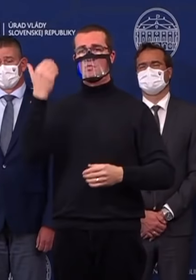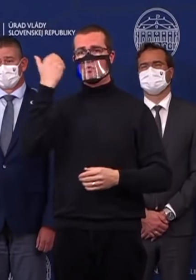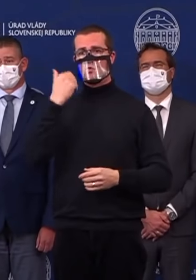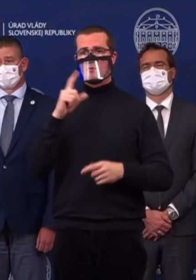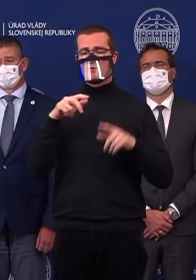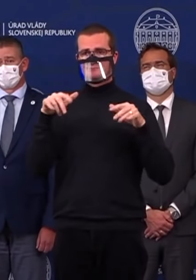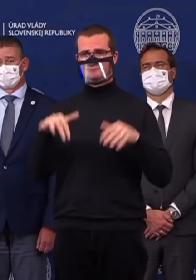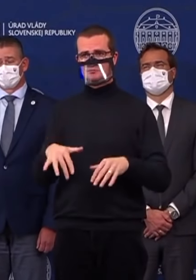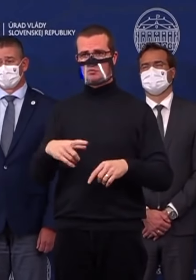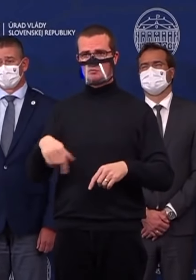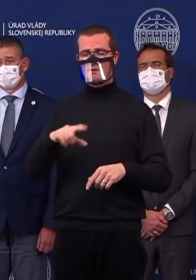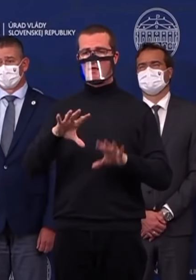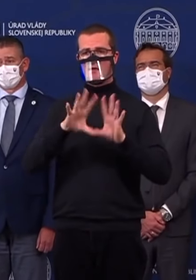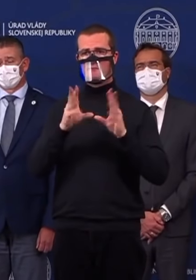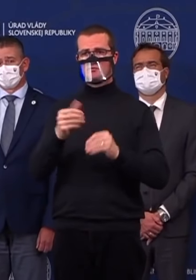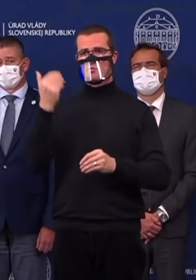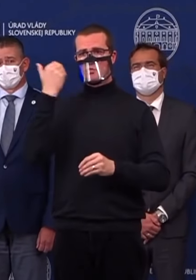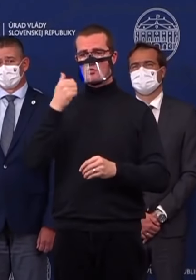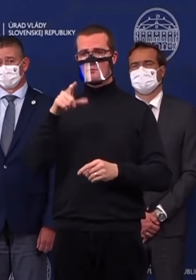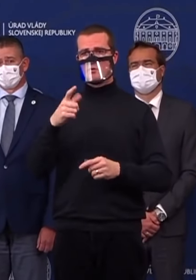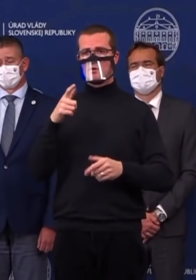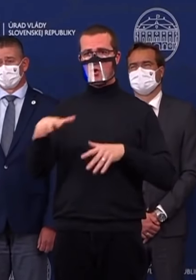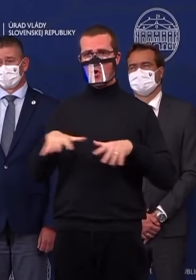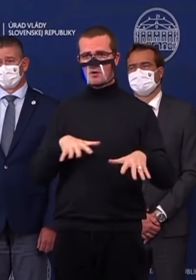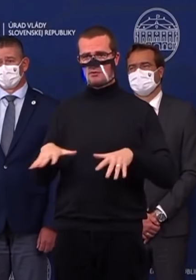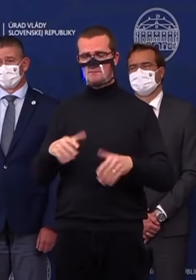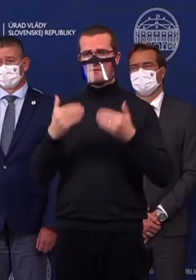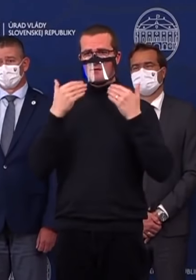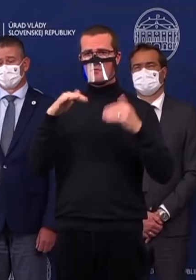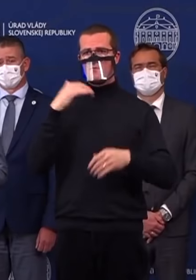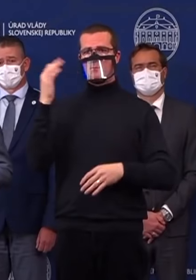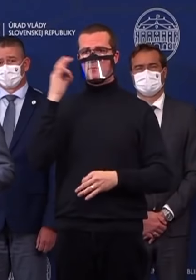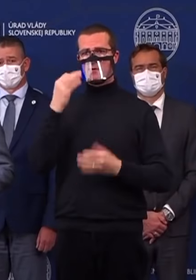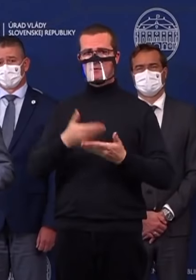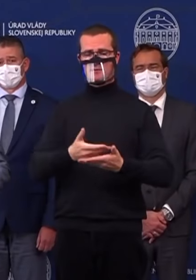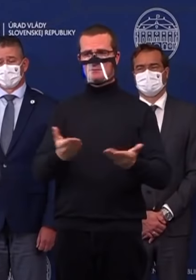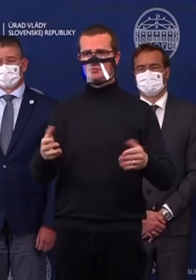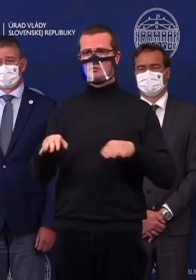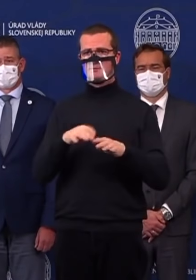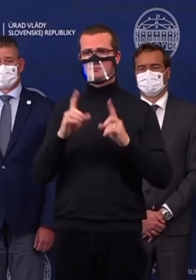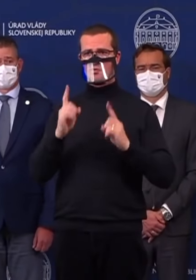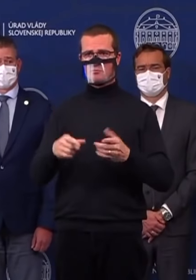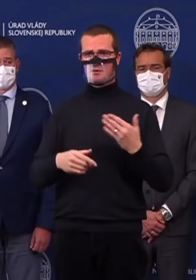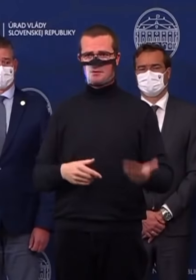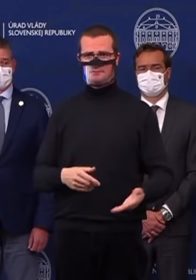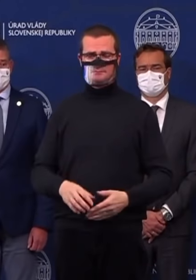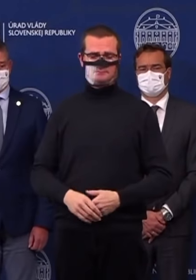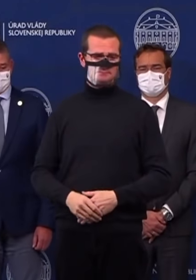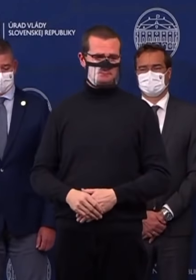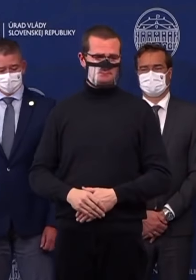sa zúčastnili, aj všetkým ľuďom, ktorí to organizovali. Ďakujem veľmi pekne. Nech sa páči, minister obrany.